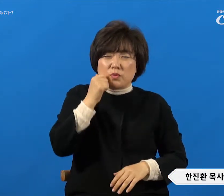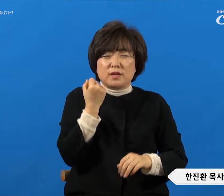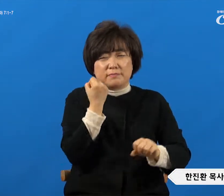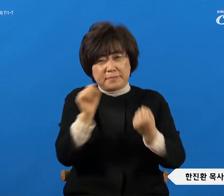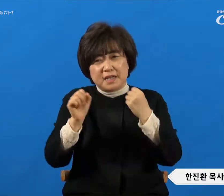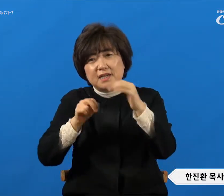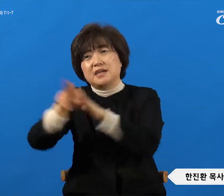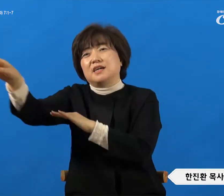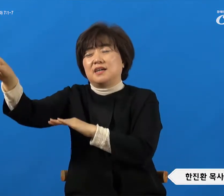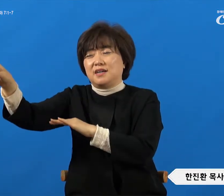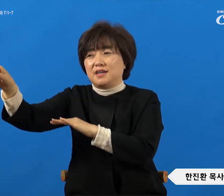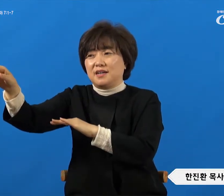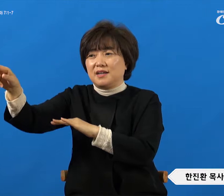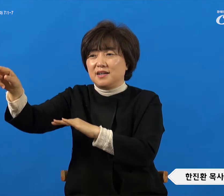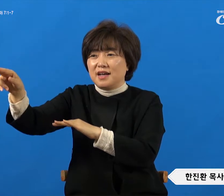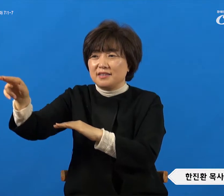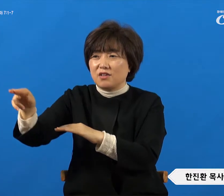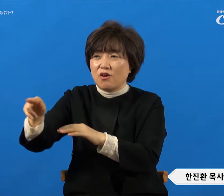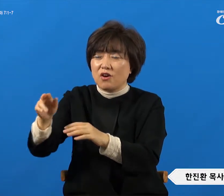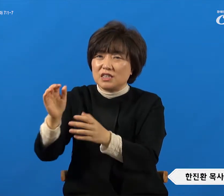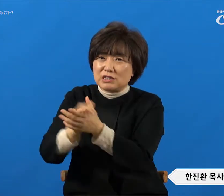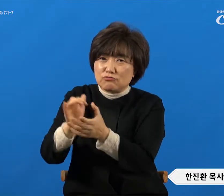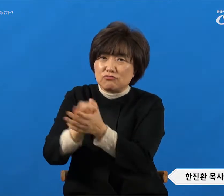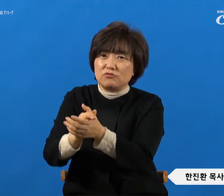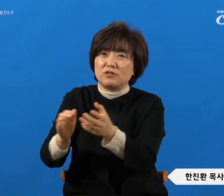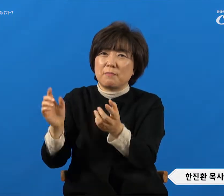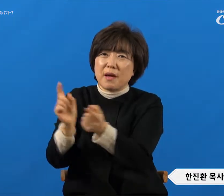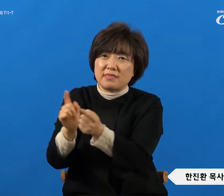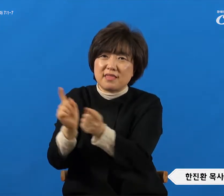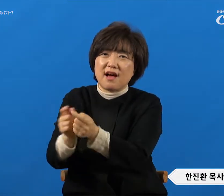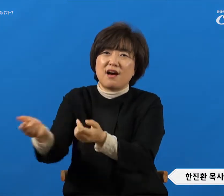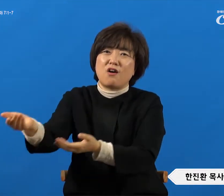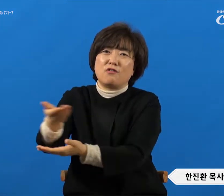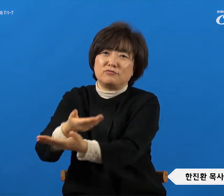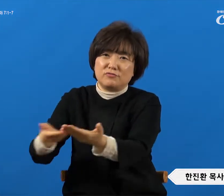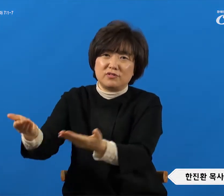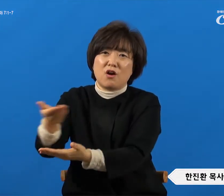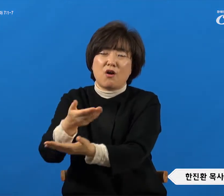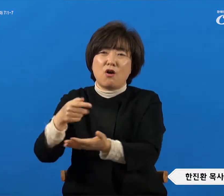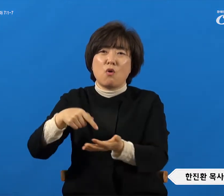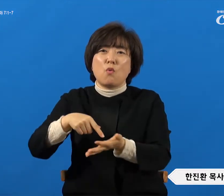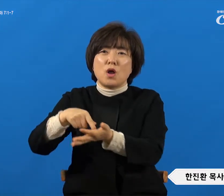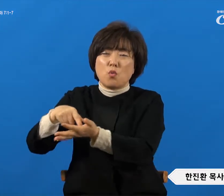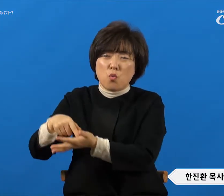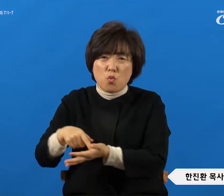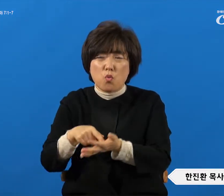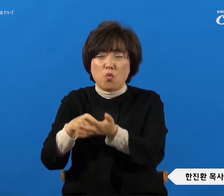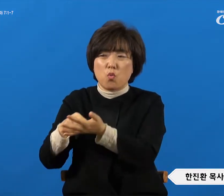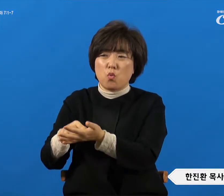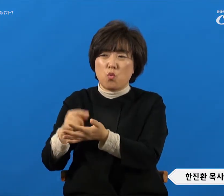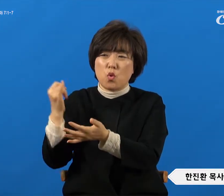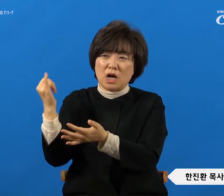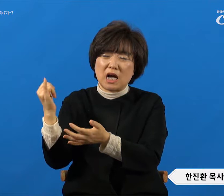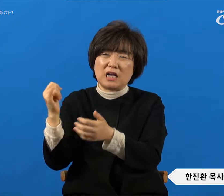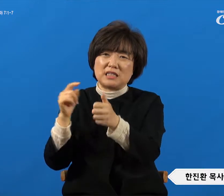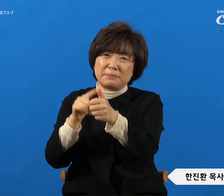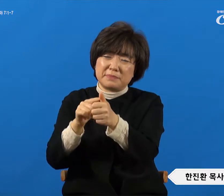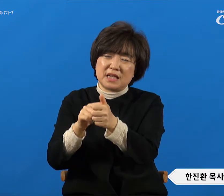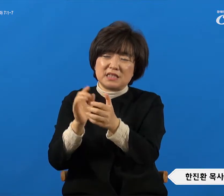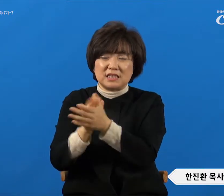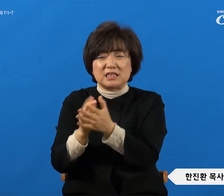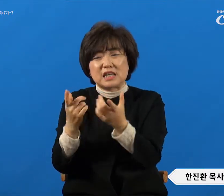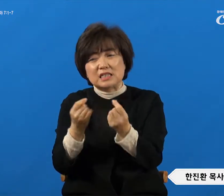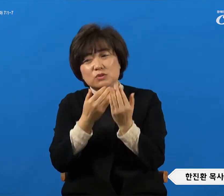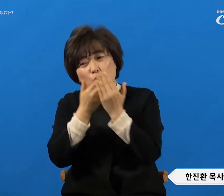없으니까 자연히 그런 또래들하고 어울리게 되고, 외로우니까 여자애들은 남자애들 만나서